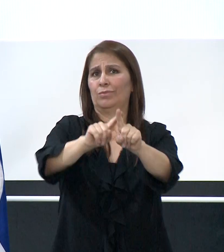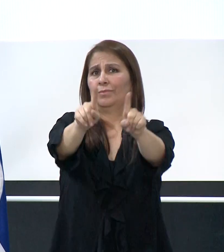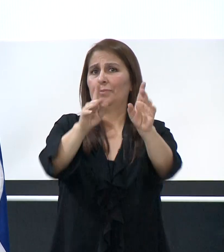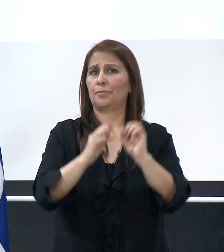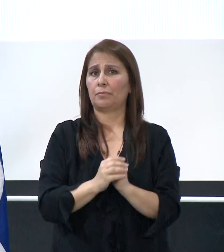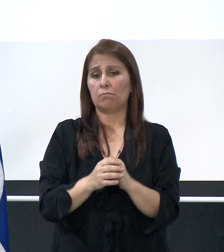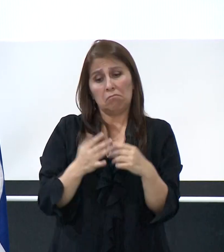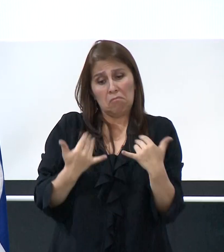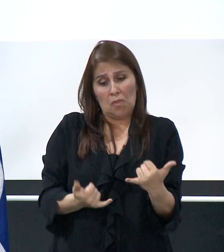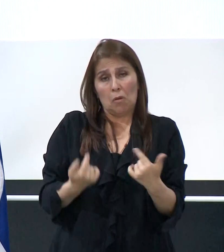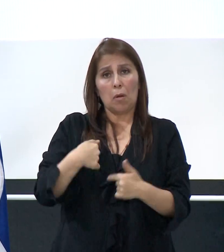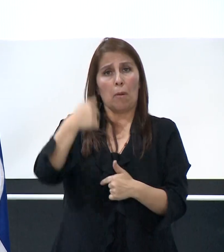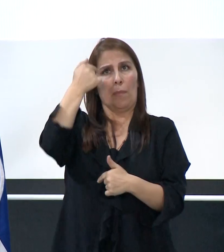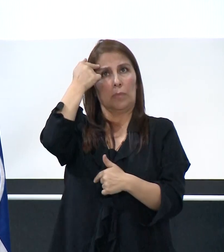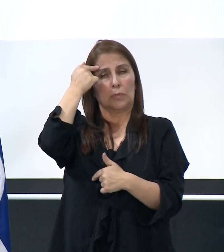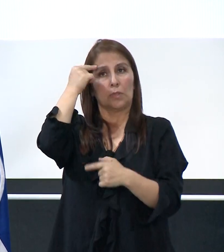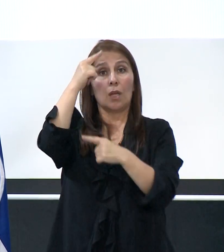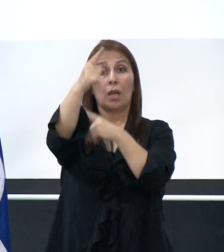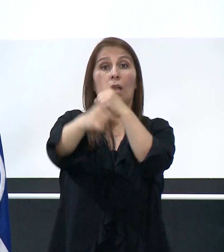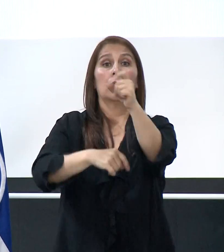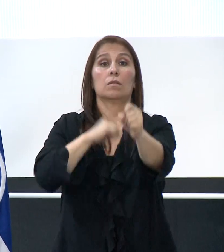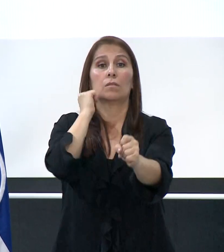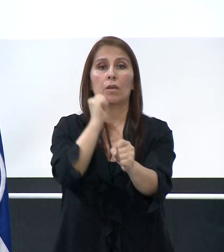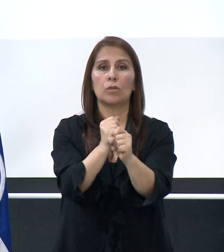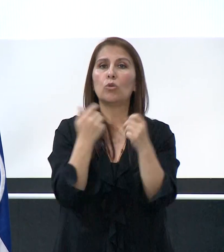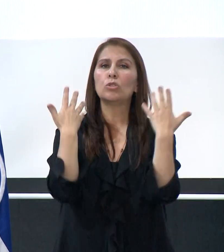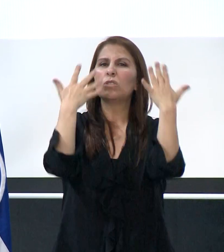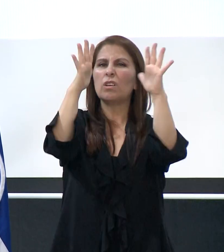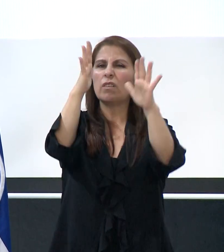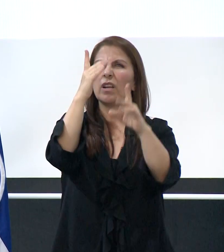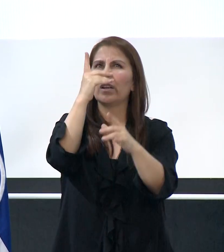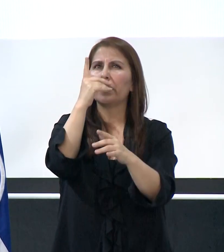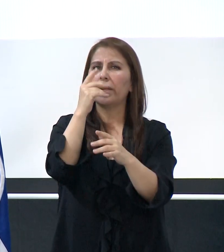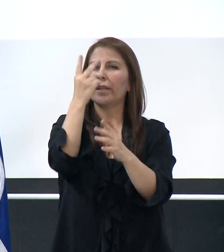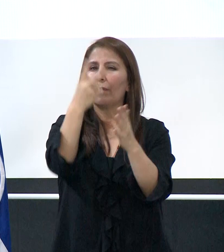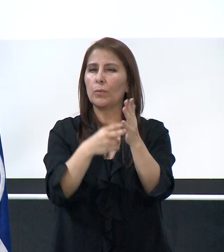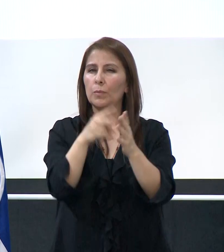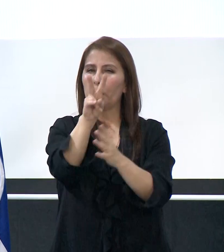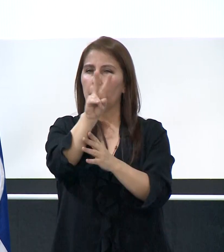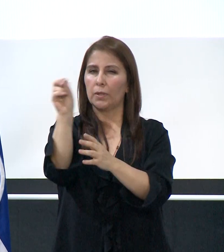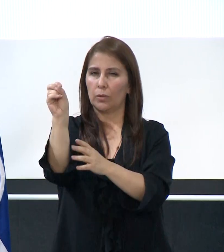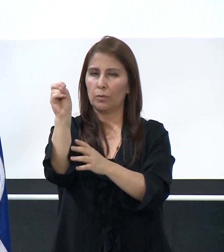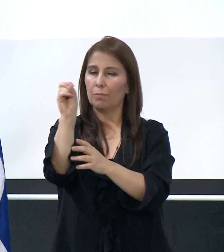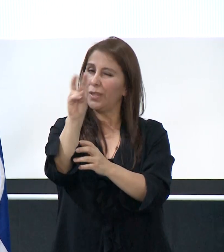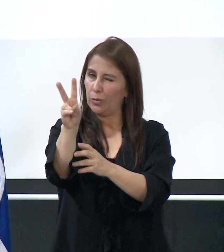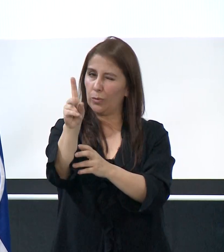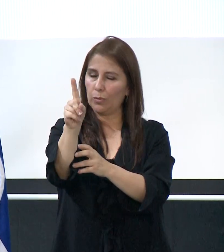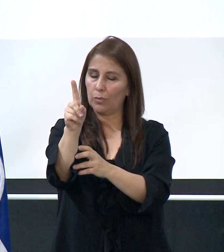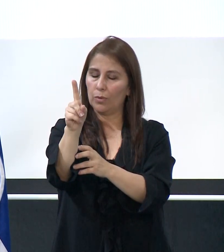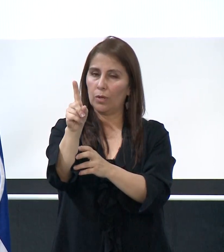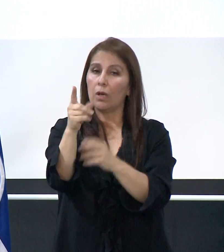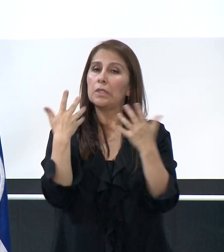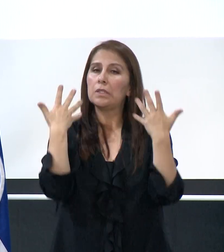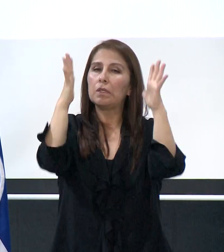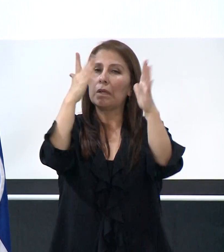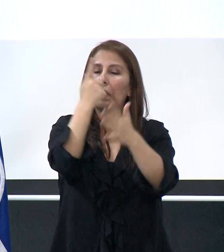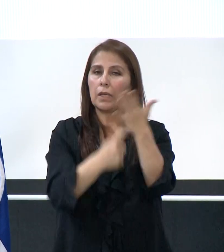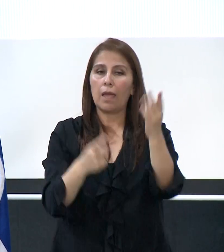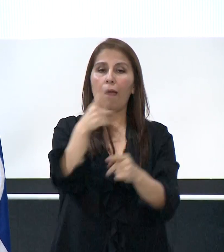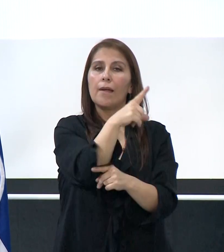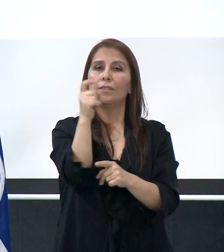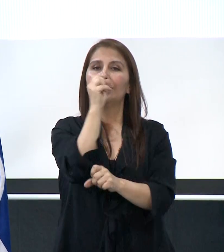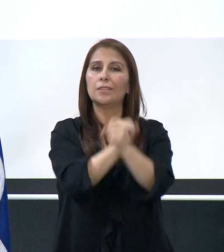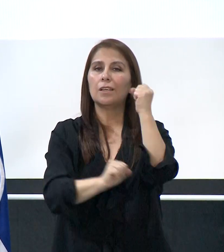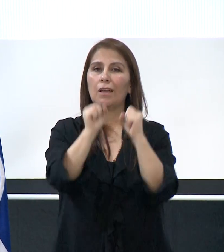desde ya lo que podría ser la conmemoración del próximo año 2021 en el que se celebran 100 años del